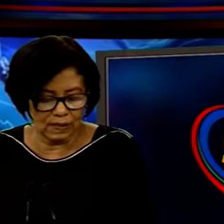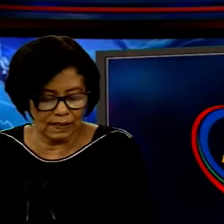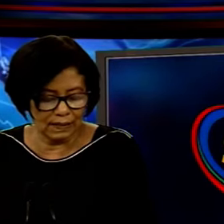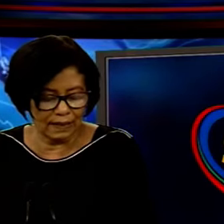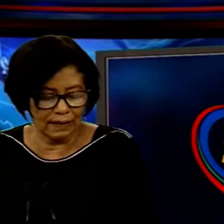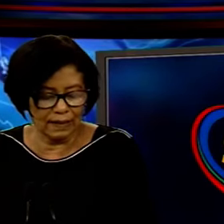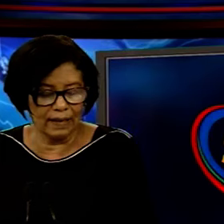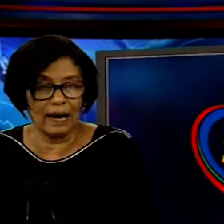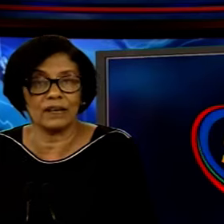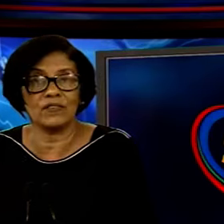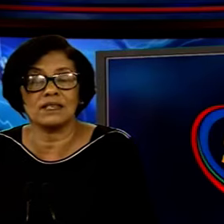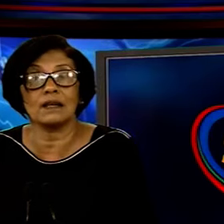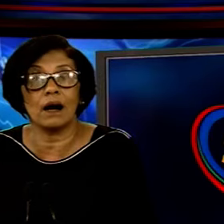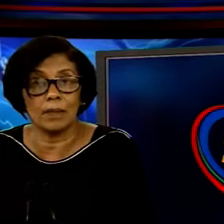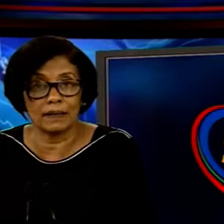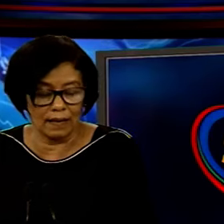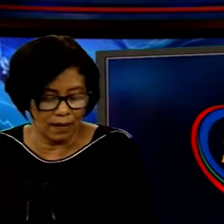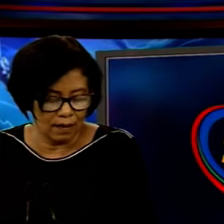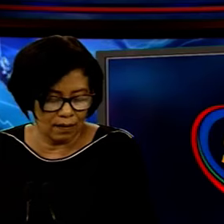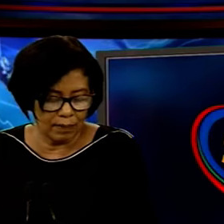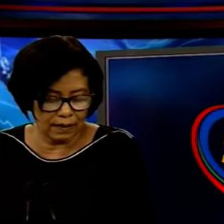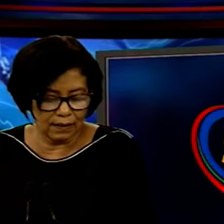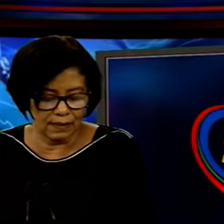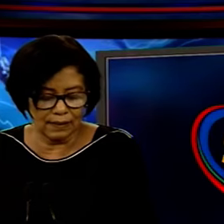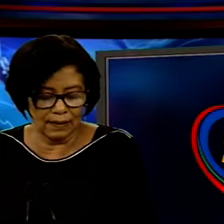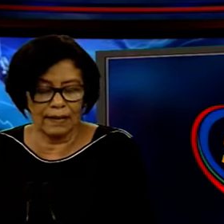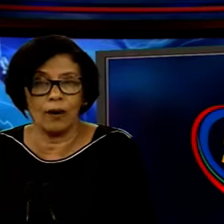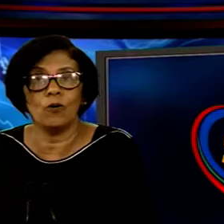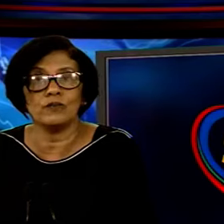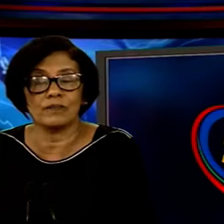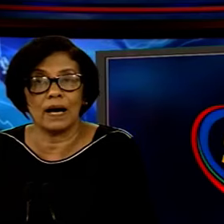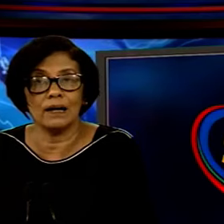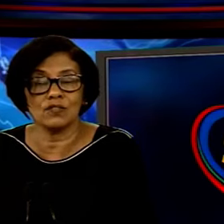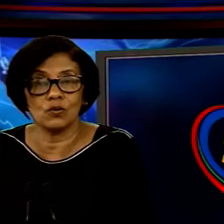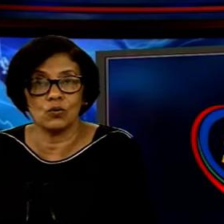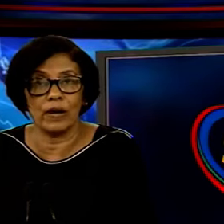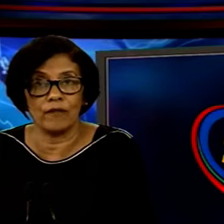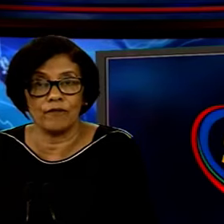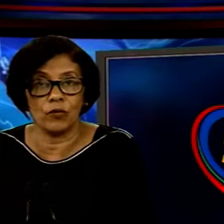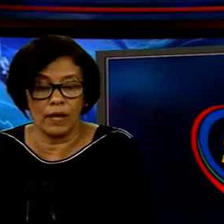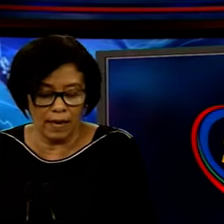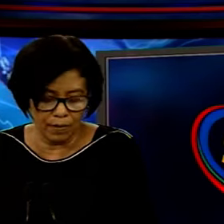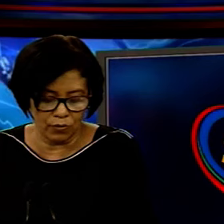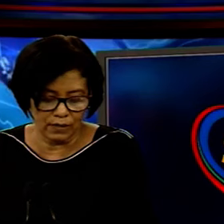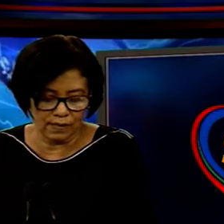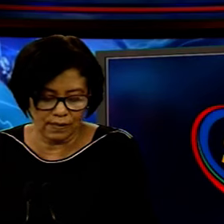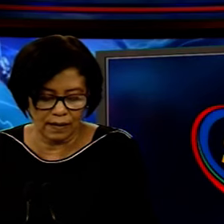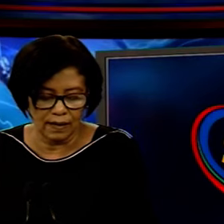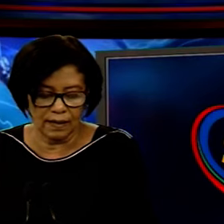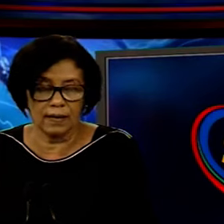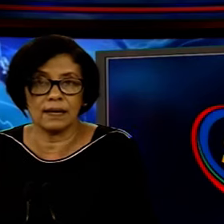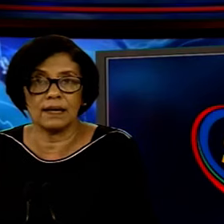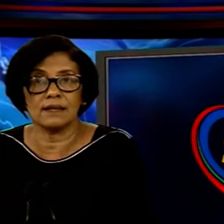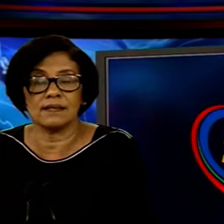sorti l'Italie et arrive ici grand matin mercredi le 11 mars lo un vol Emirates